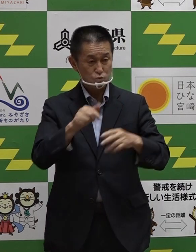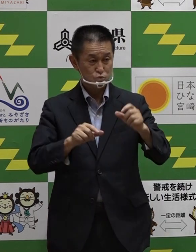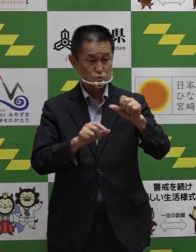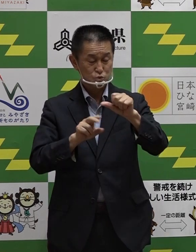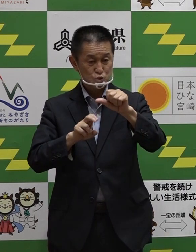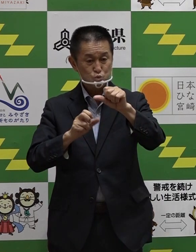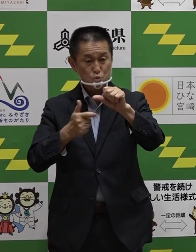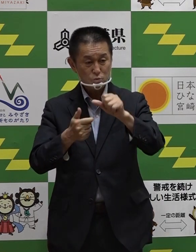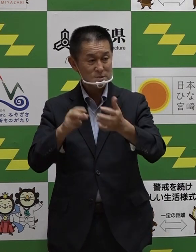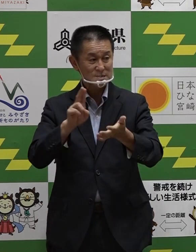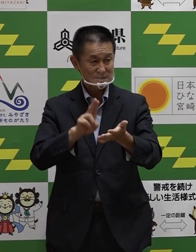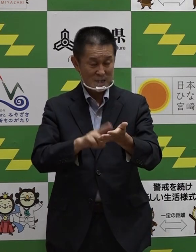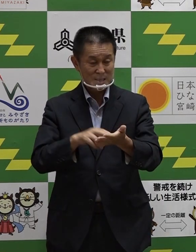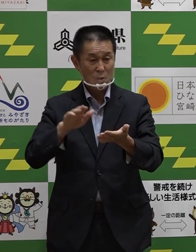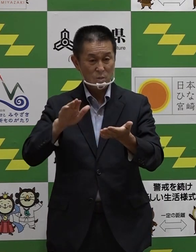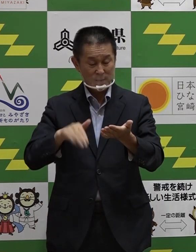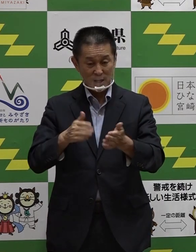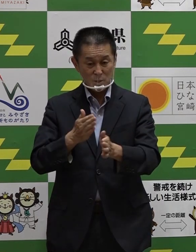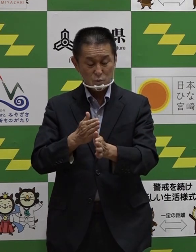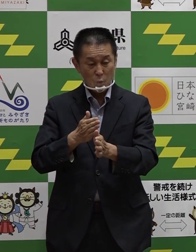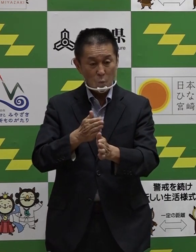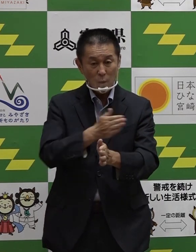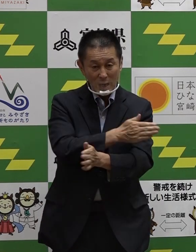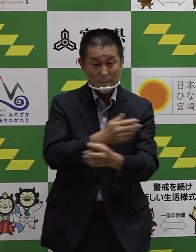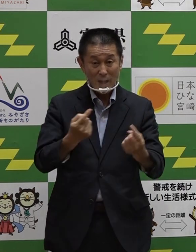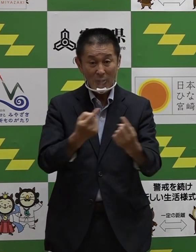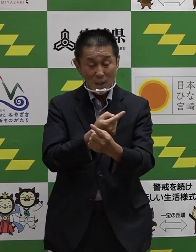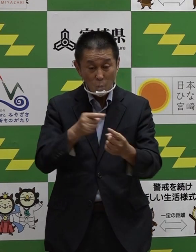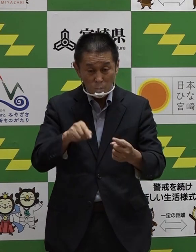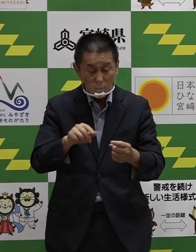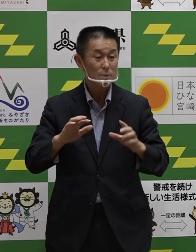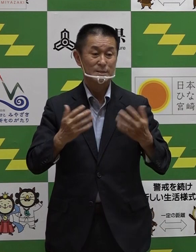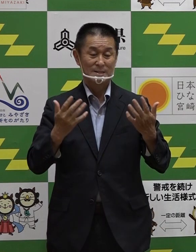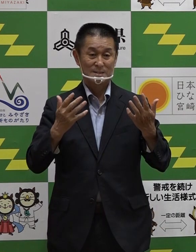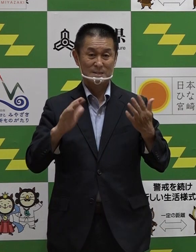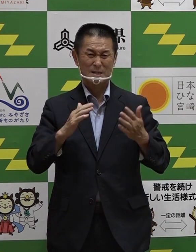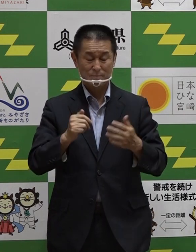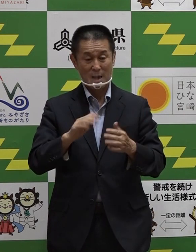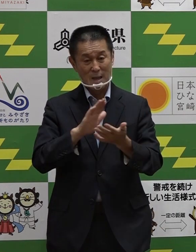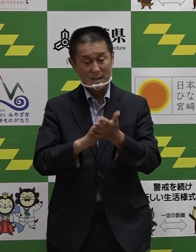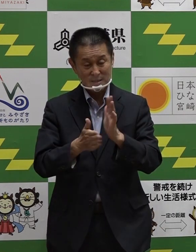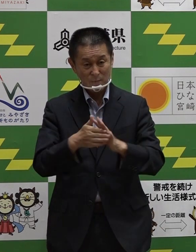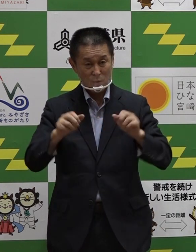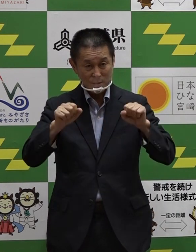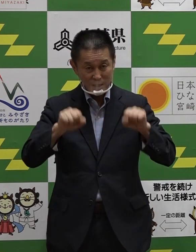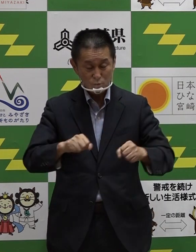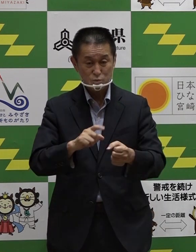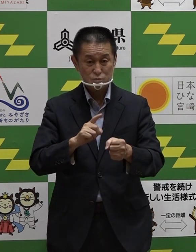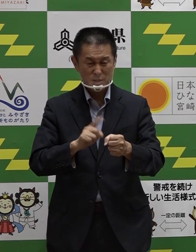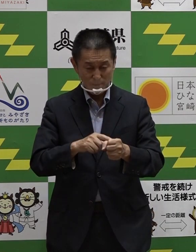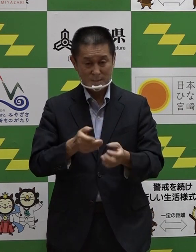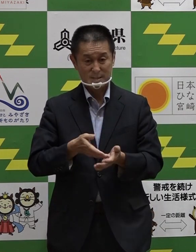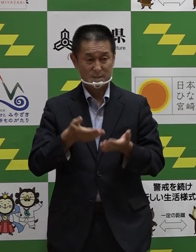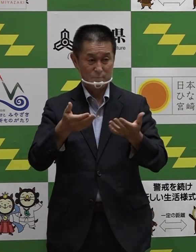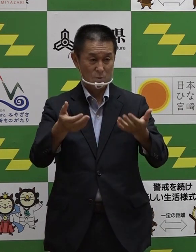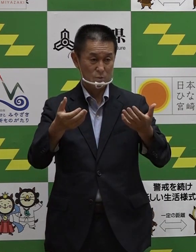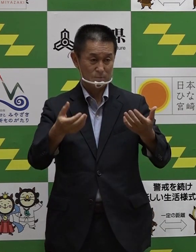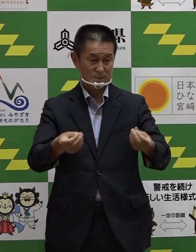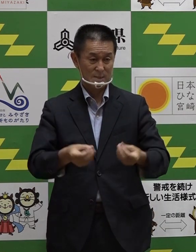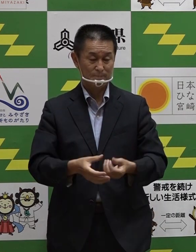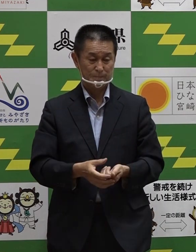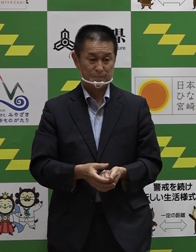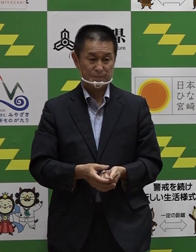には決定はしておりました。そこから変更があるわけではありませんが、改めて確認ということでこの場で説明をさせていただきました